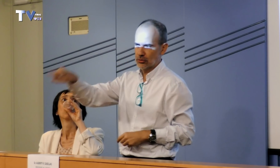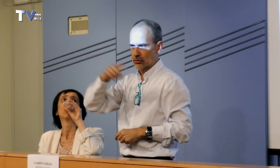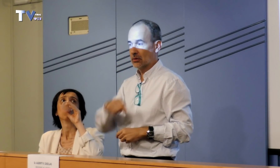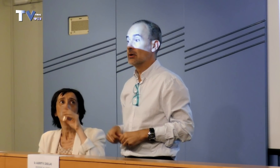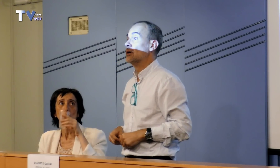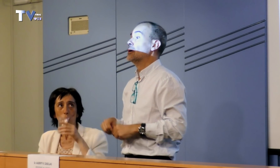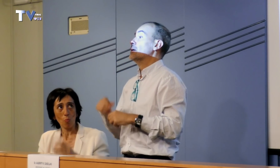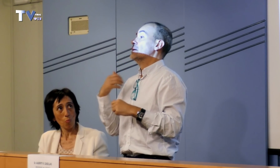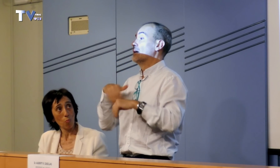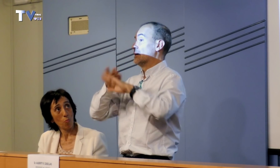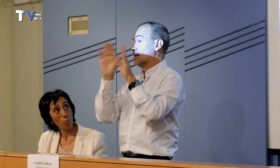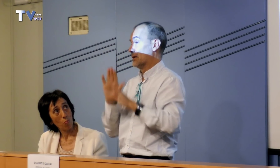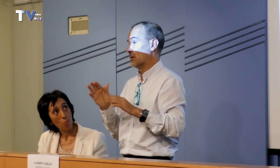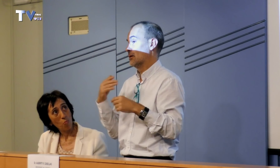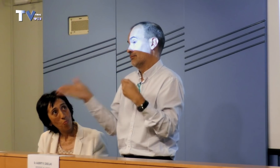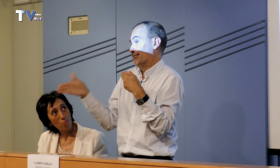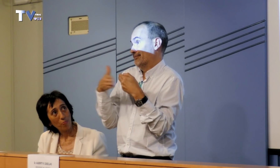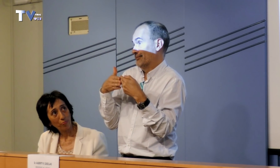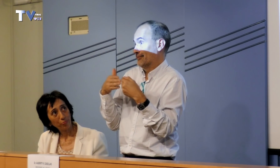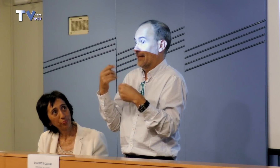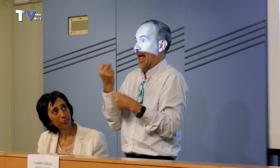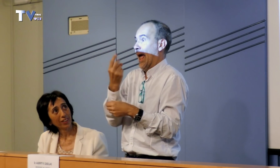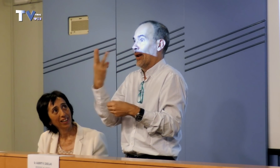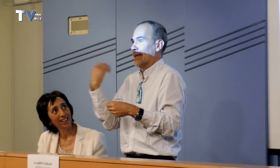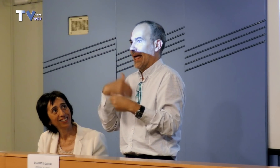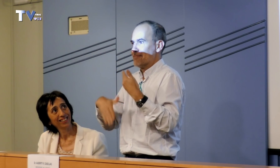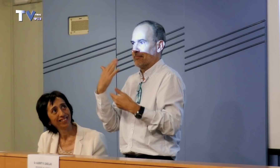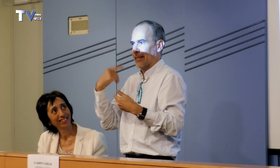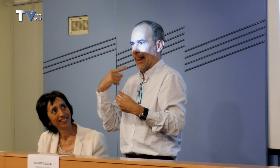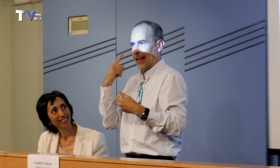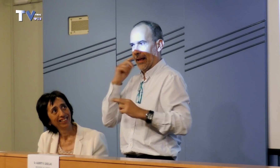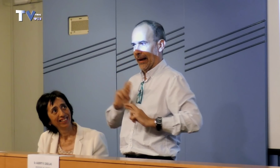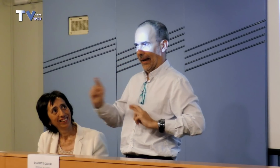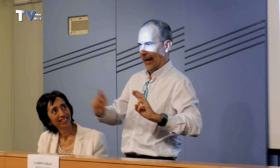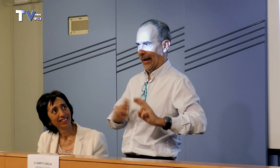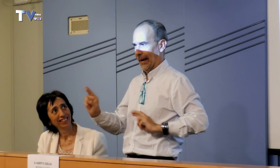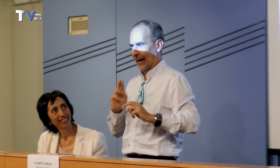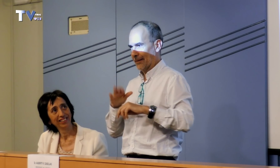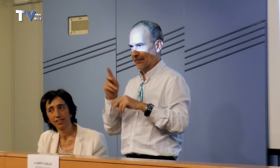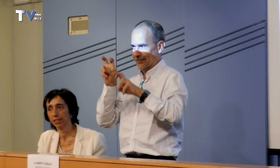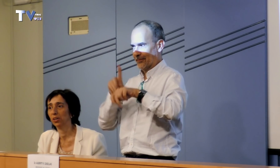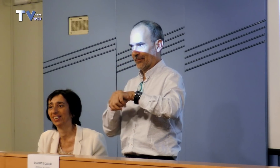del nostre col·lectiu de les persones sordes. I per finalitzar, i per fer aquesta cloenda ja, que suposo que ja es comencen a